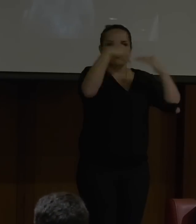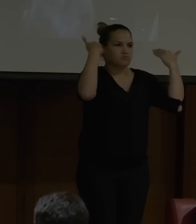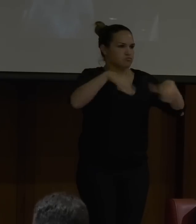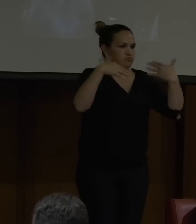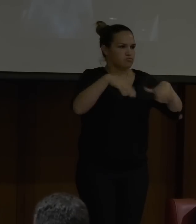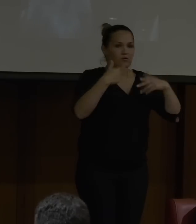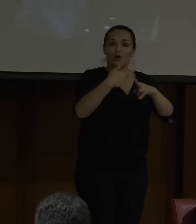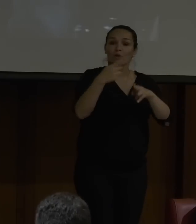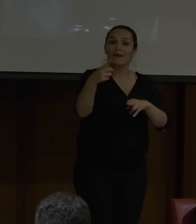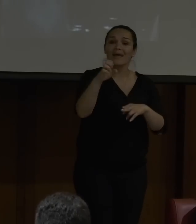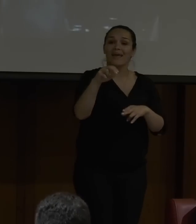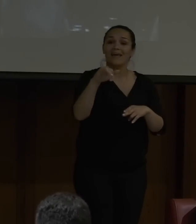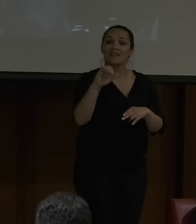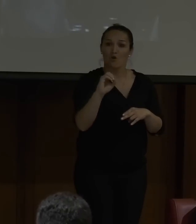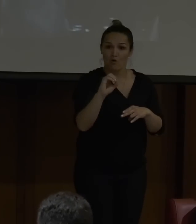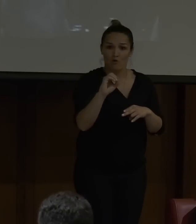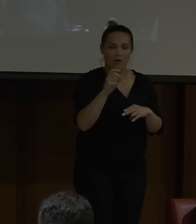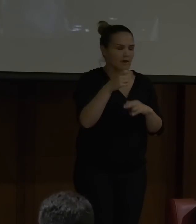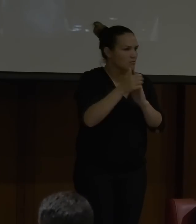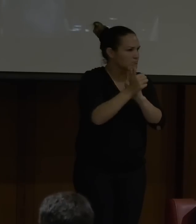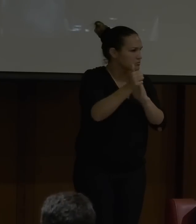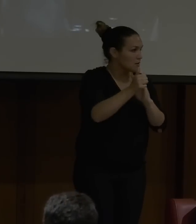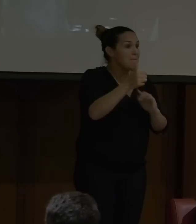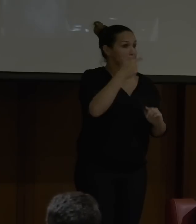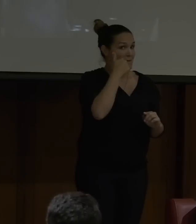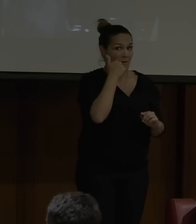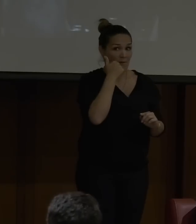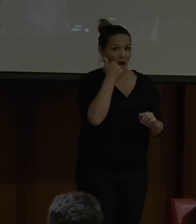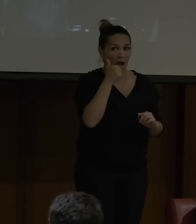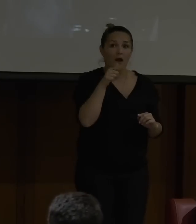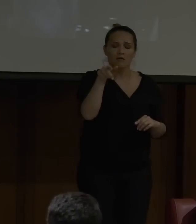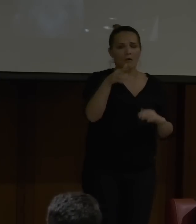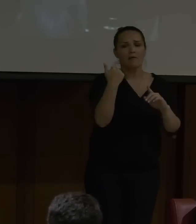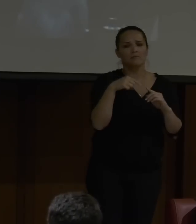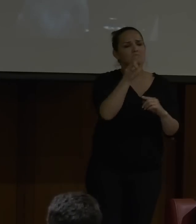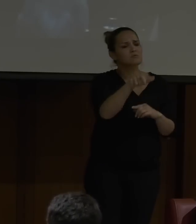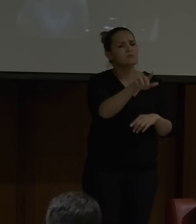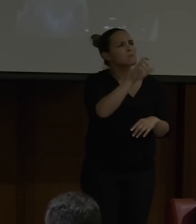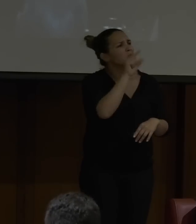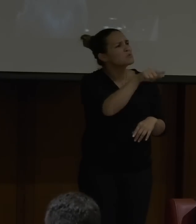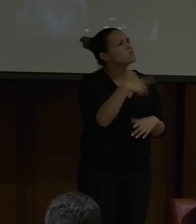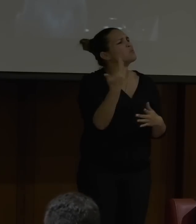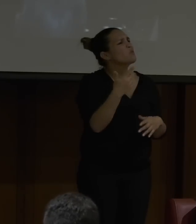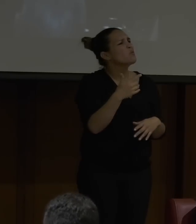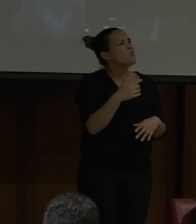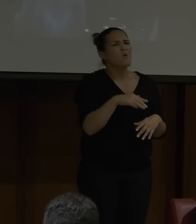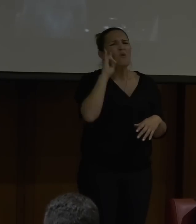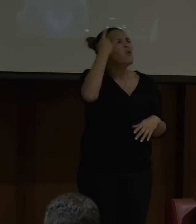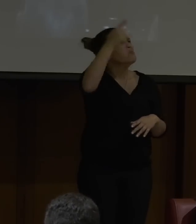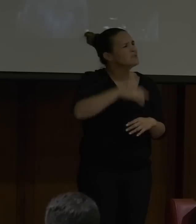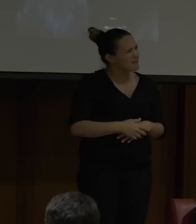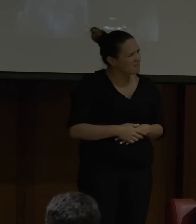mi papá, tal vez a una persona que le preguntó, Leandro, ¿y de dónde salió esa